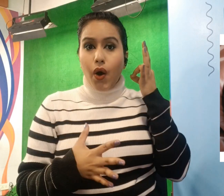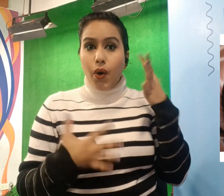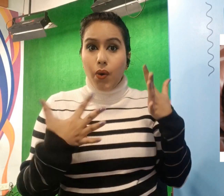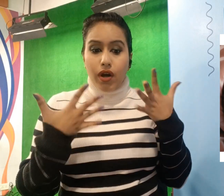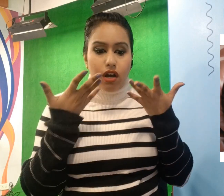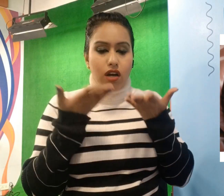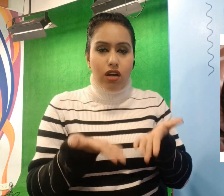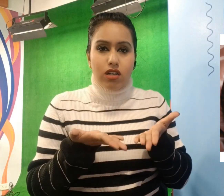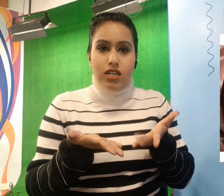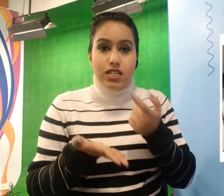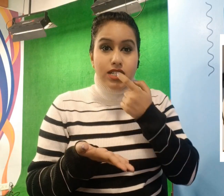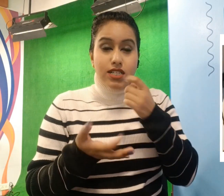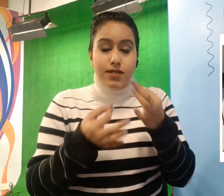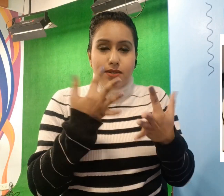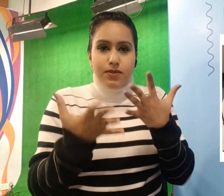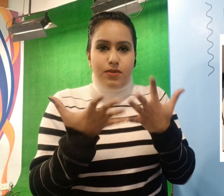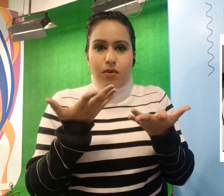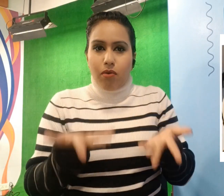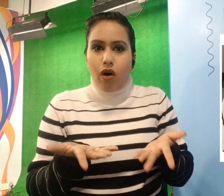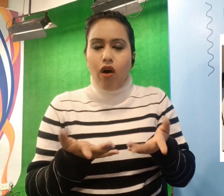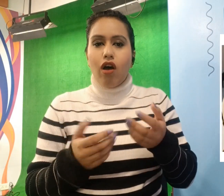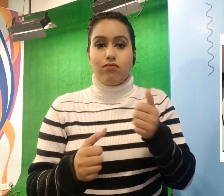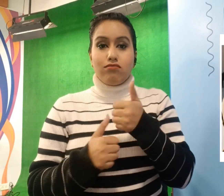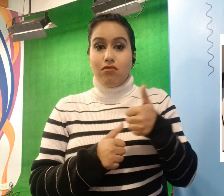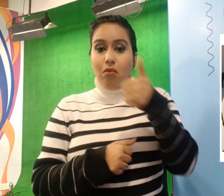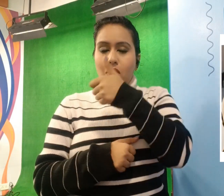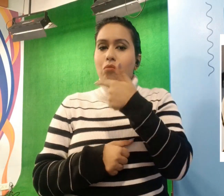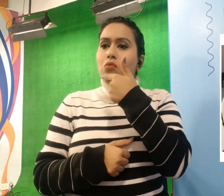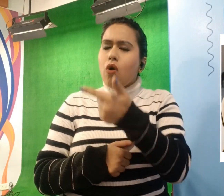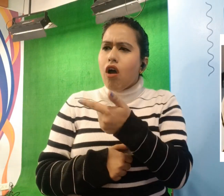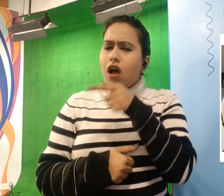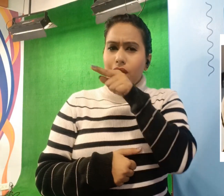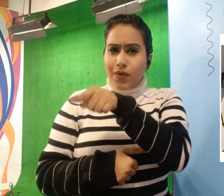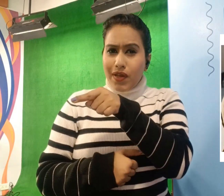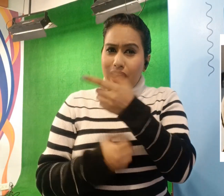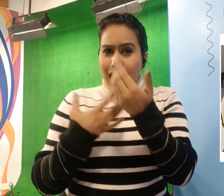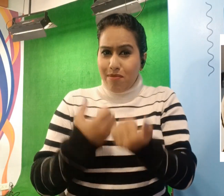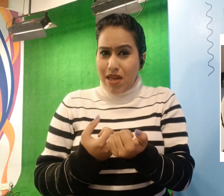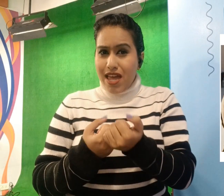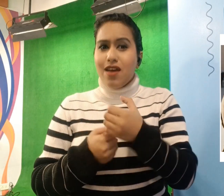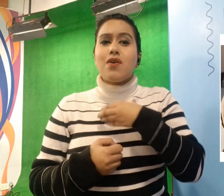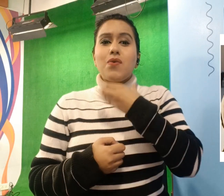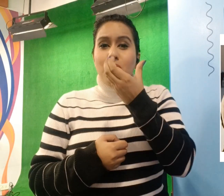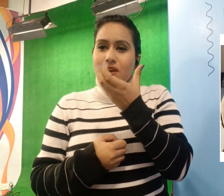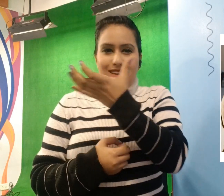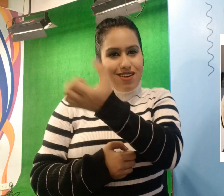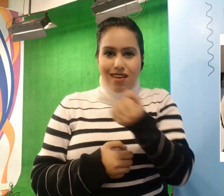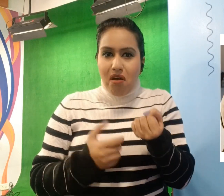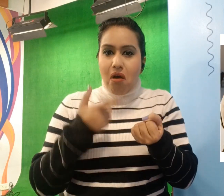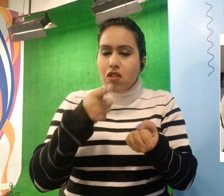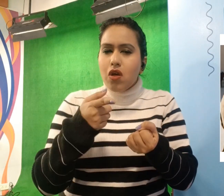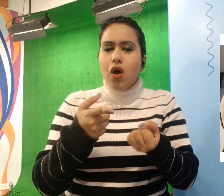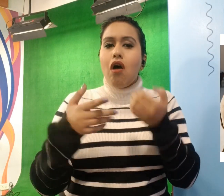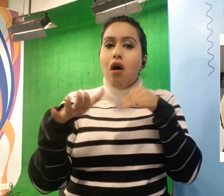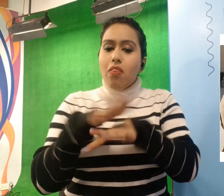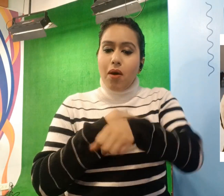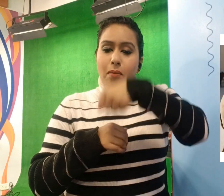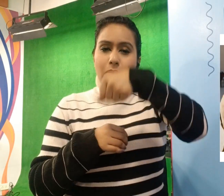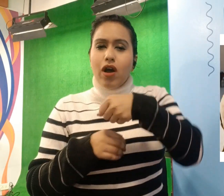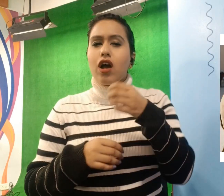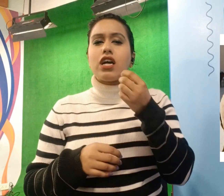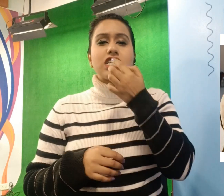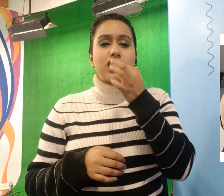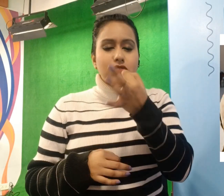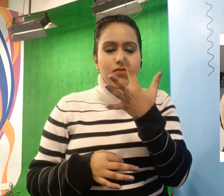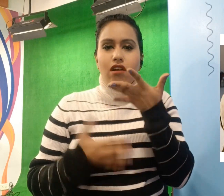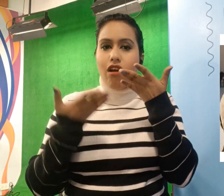हीरे थे। वो चौंक गया, दौड़ के मालिक के पास गया और कहने लगा, मालिक आप सिर्फ ऊंट नहीं लाए हो, आप तो साथ में मखमली थैली में